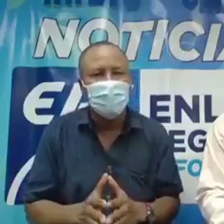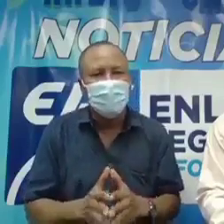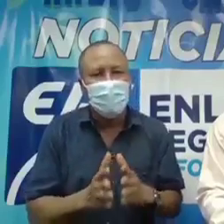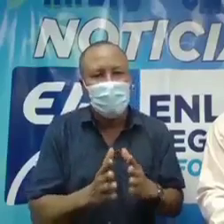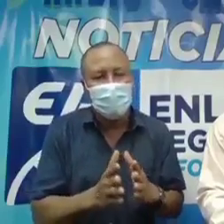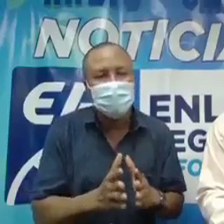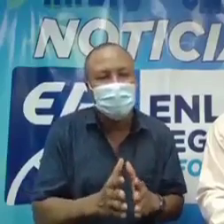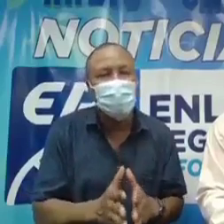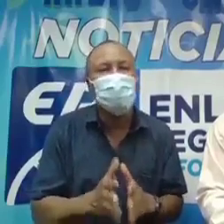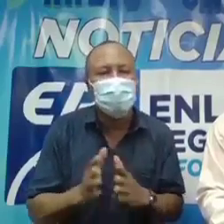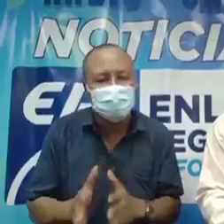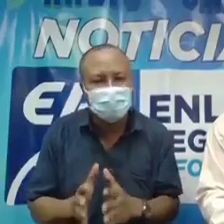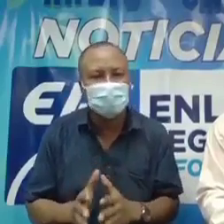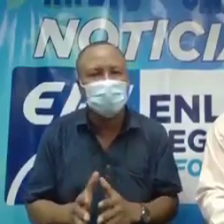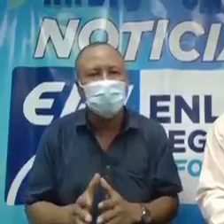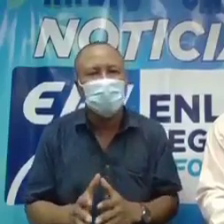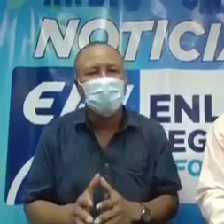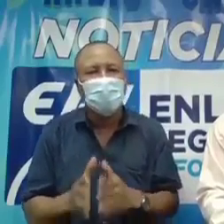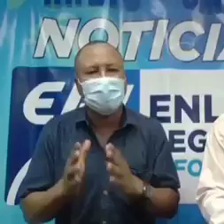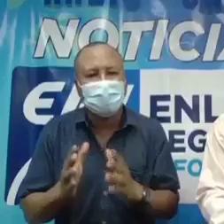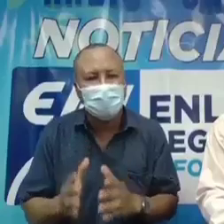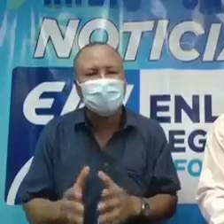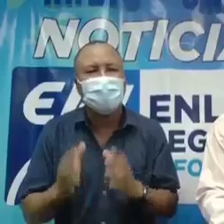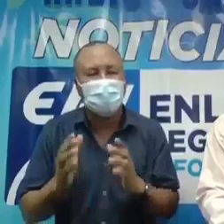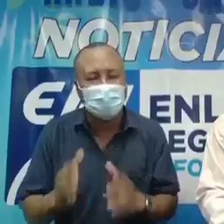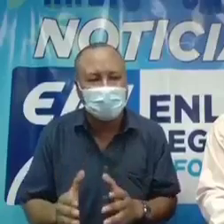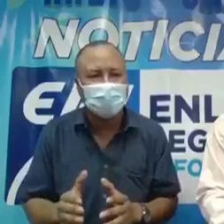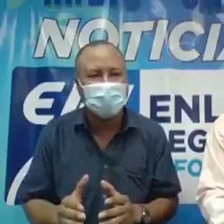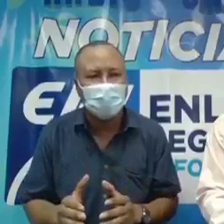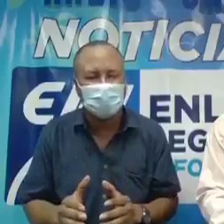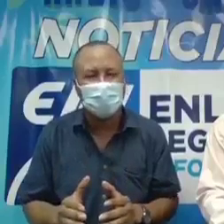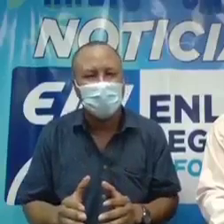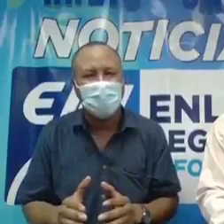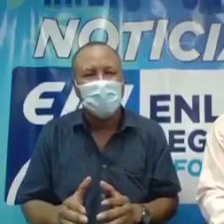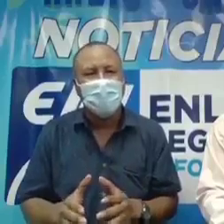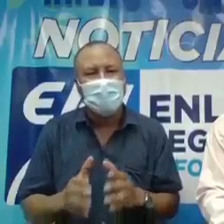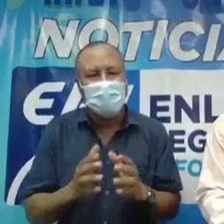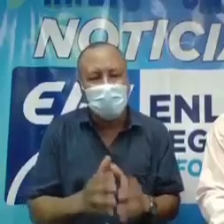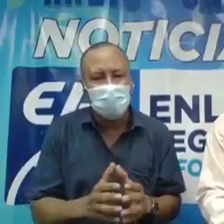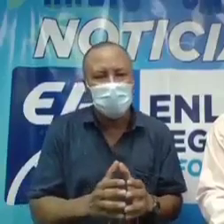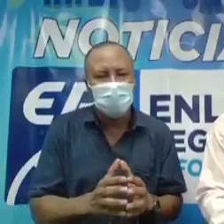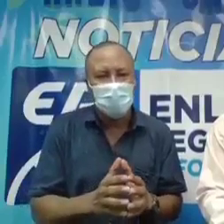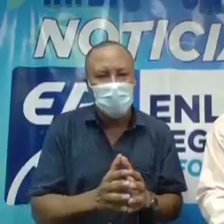317, en el segundo inciso, establece